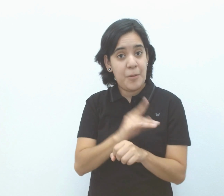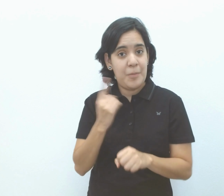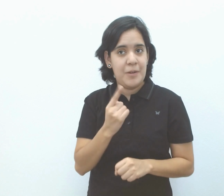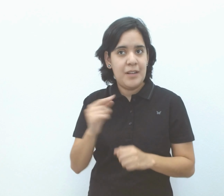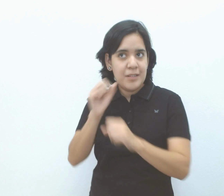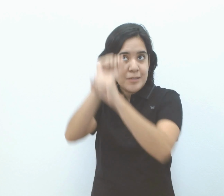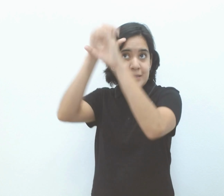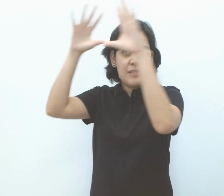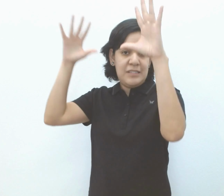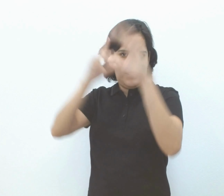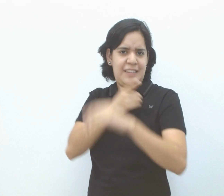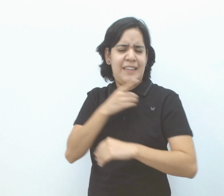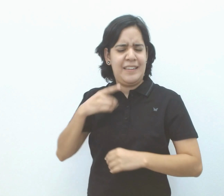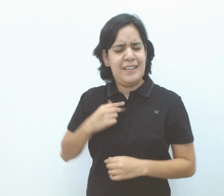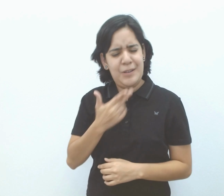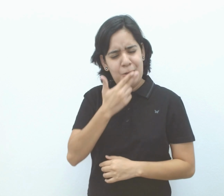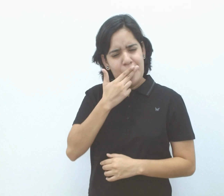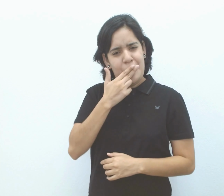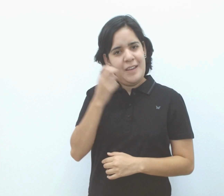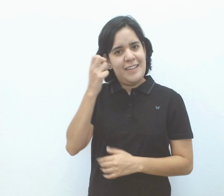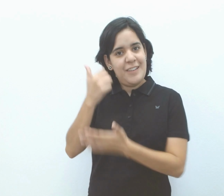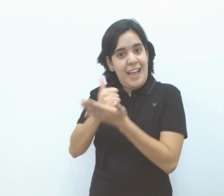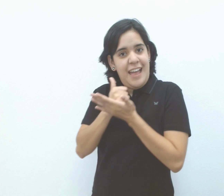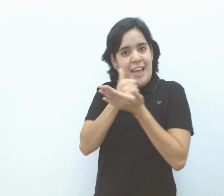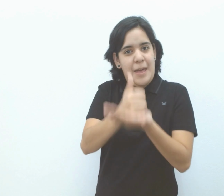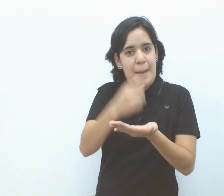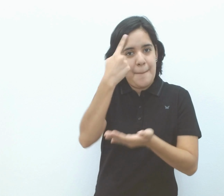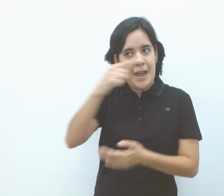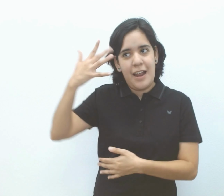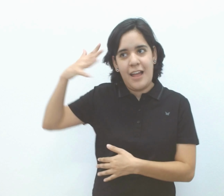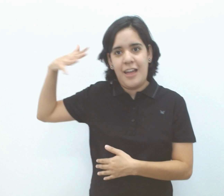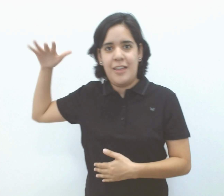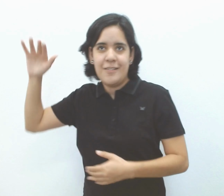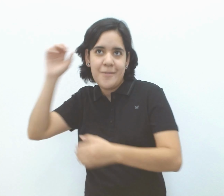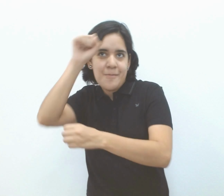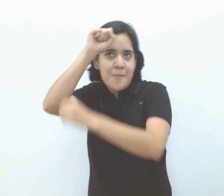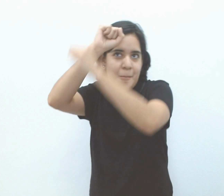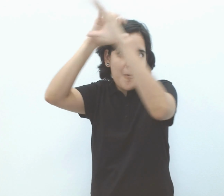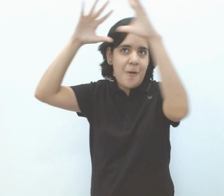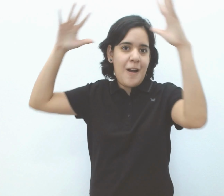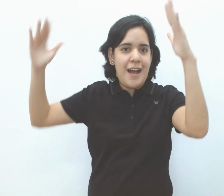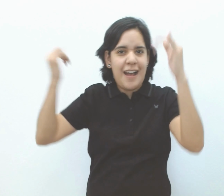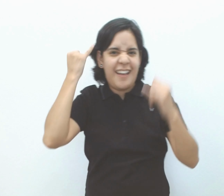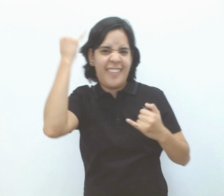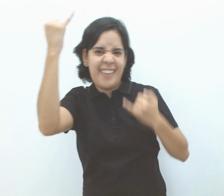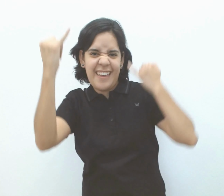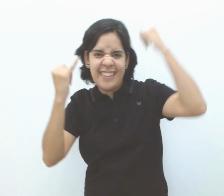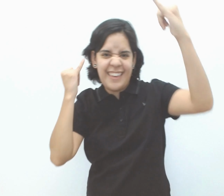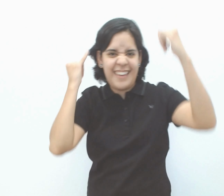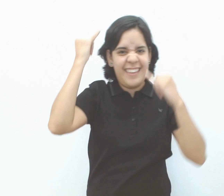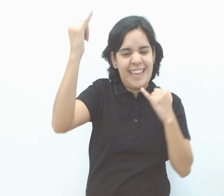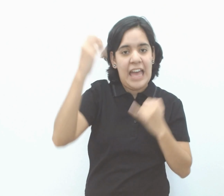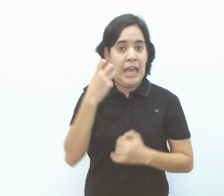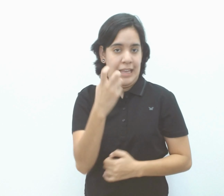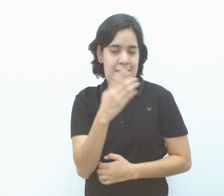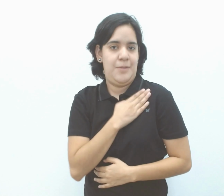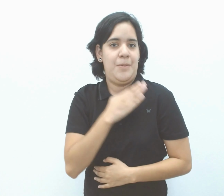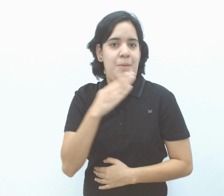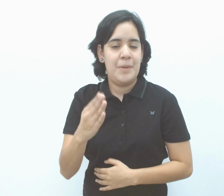queremos proteger porque esa imaginación nos lleva a ser creativos en nuestra vida adulta. Entonces, el que nosotros rompamos de tajo